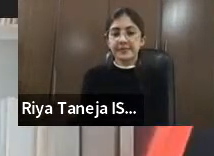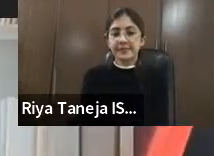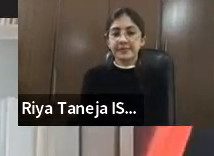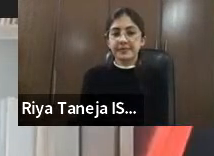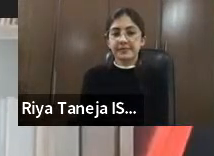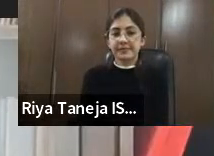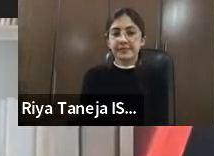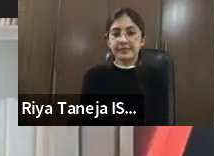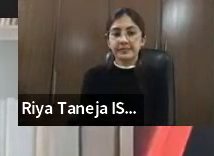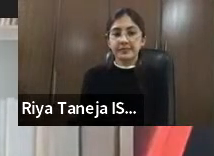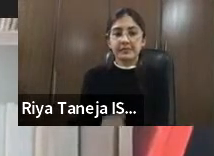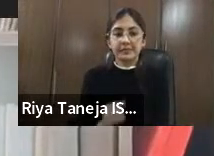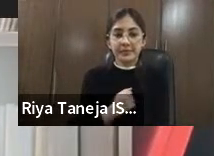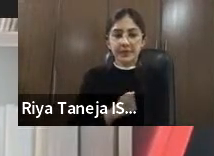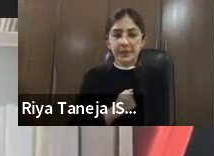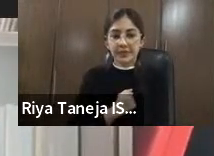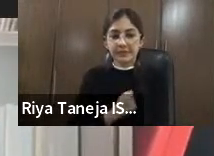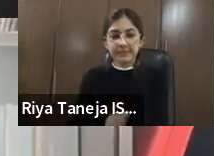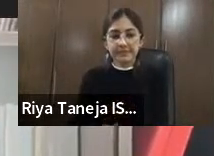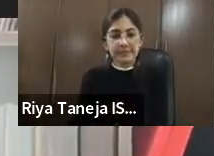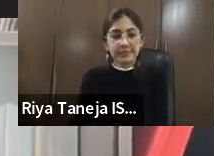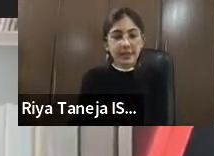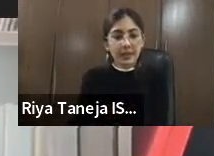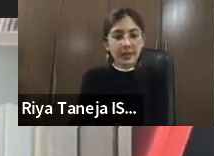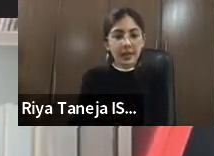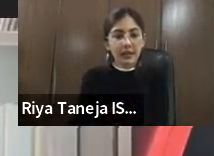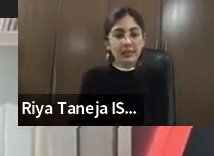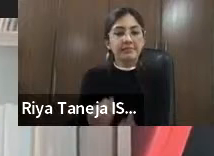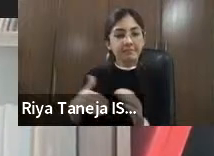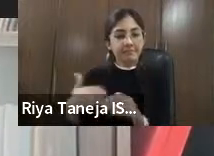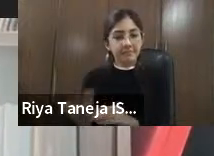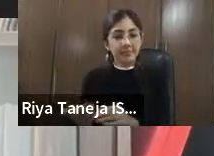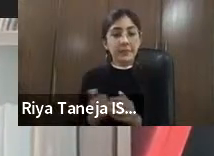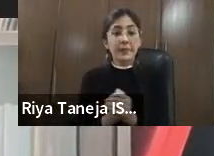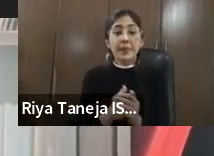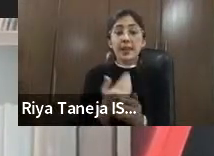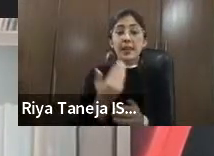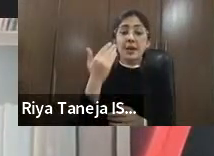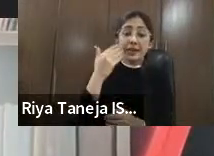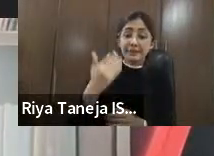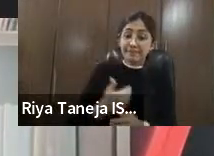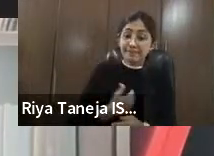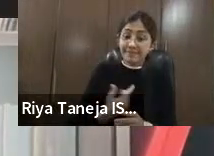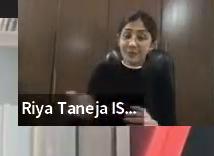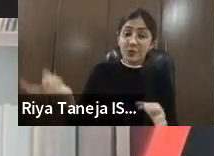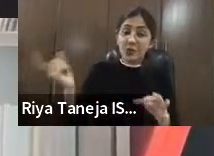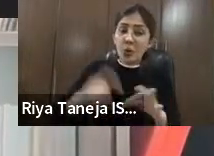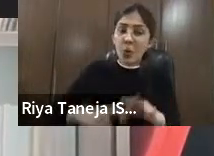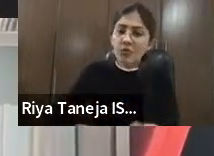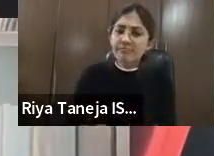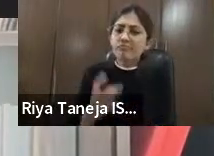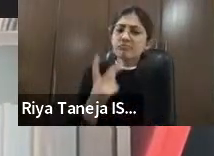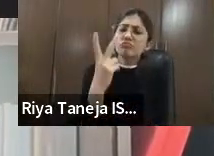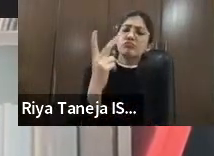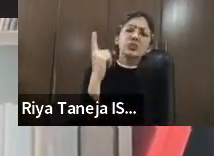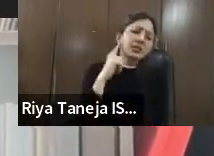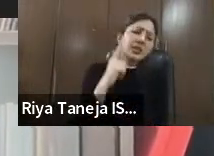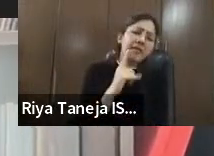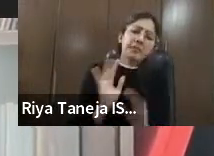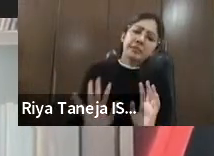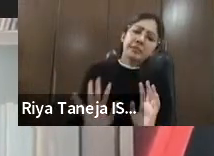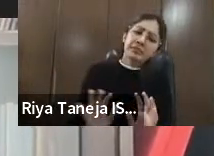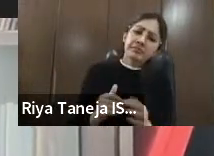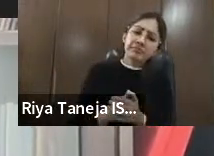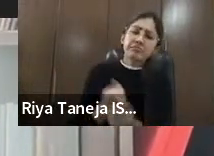I beg your pardon? जब मैंने इसमें ज्वाइन किया तो सिर्फ 2 ही पीएन इसमें डेफ लोग काम करते थे और मेरे जहन में एक ही